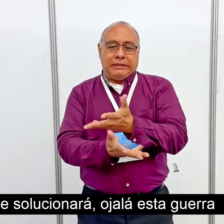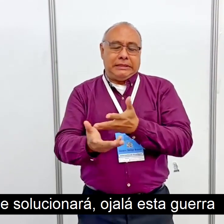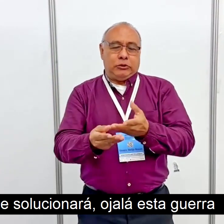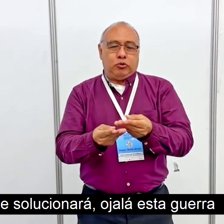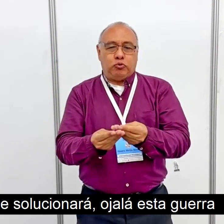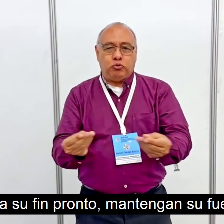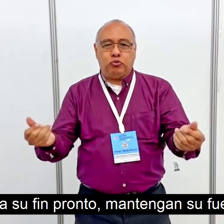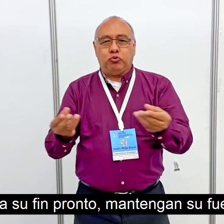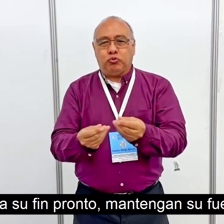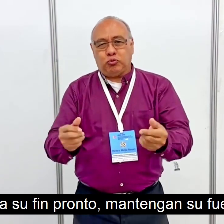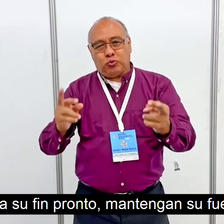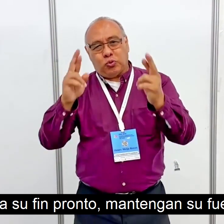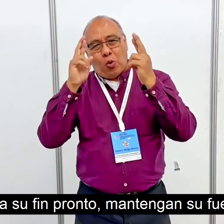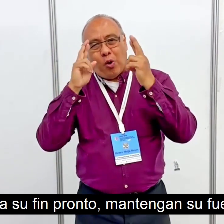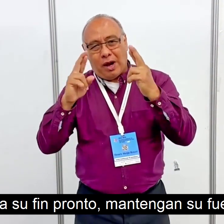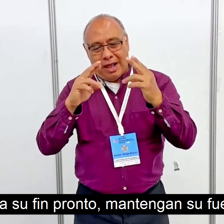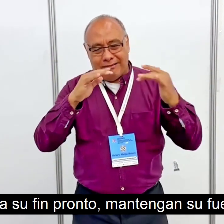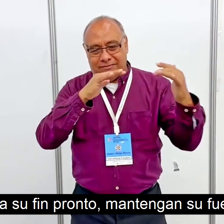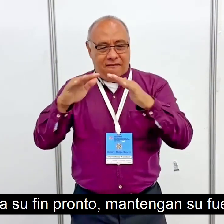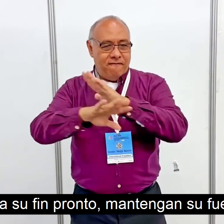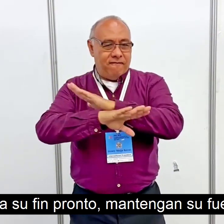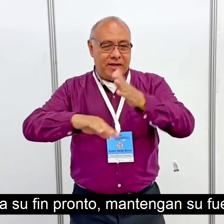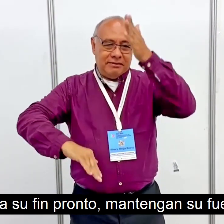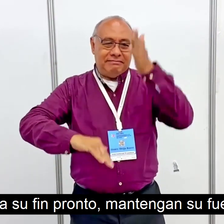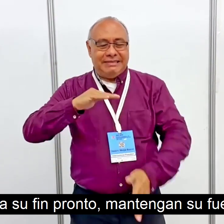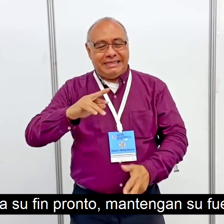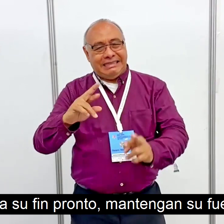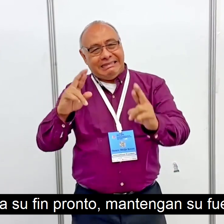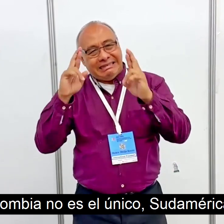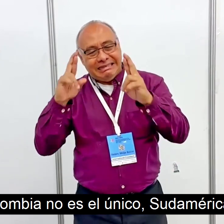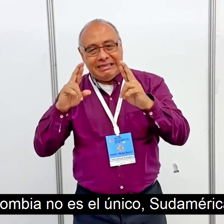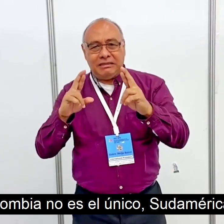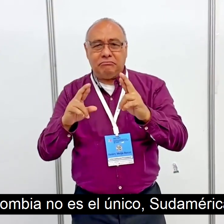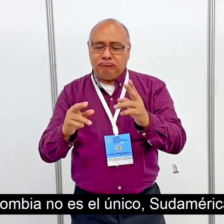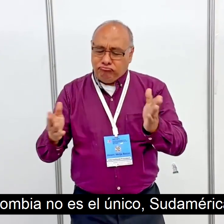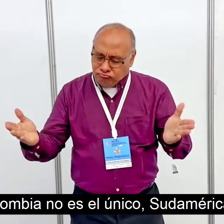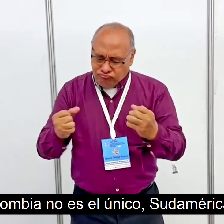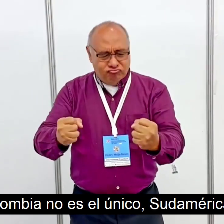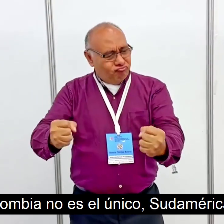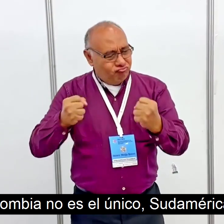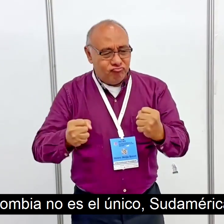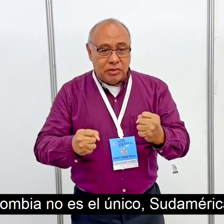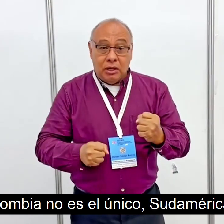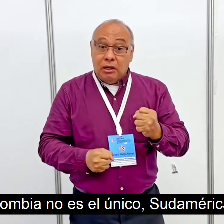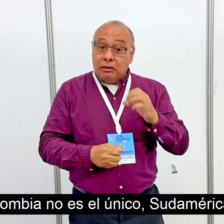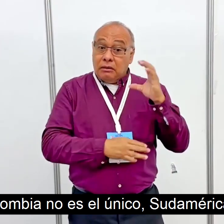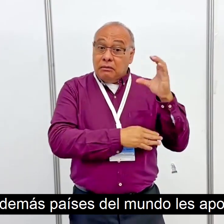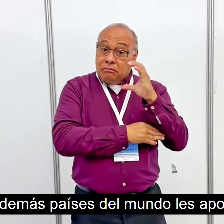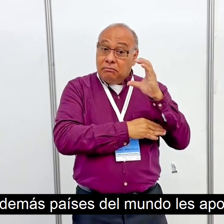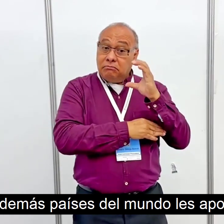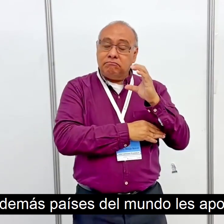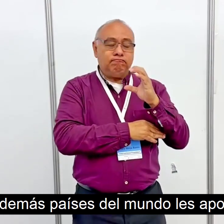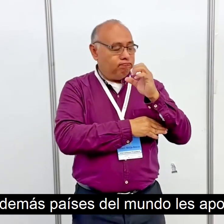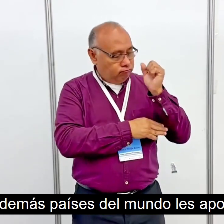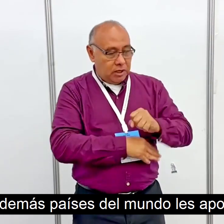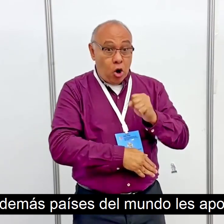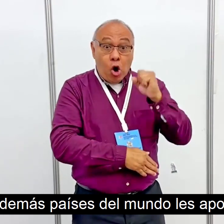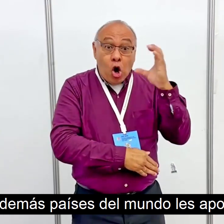Ojalá esta guerra llegue a su fin pronto. Mantengan su fuerza. Colombia no es el único. Suramérica y los demás países del mundo